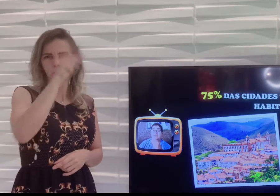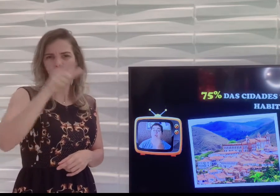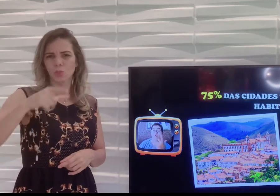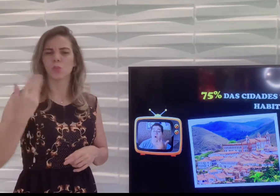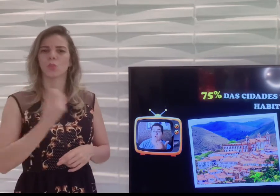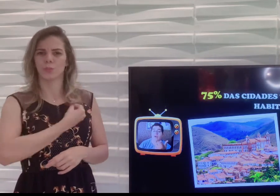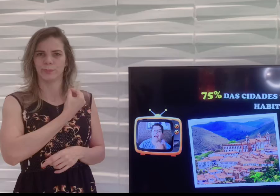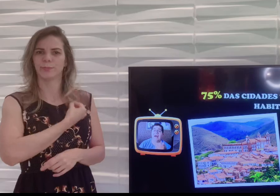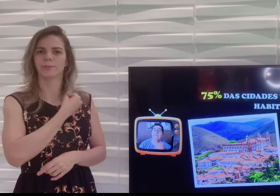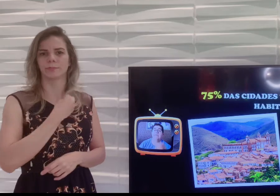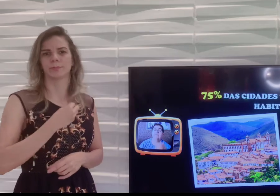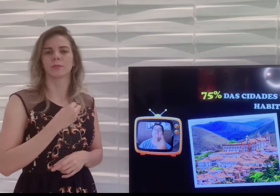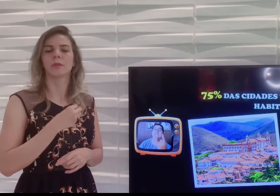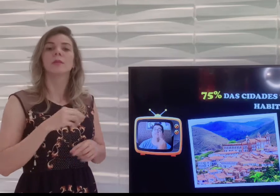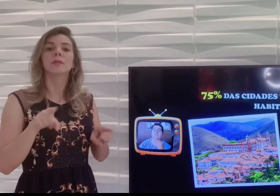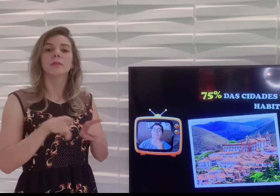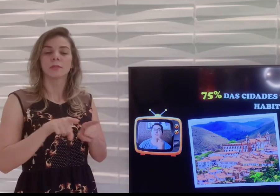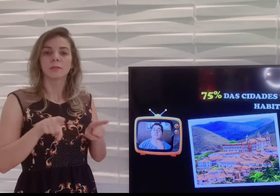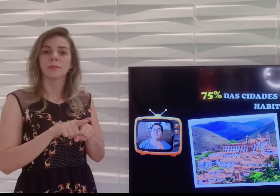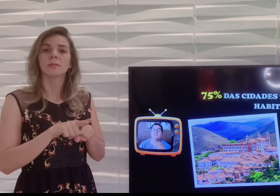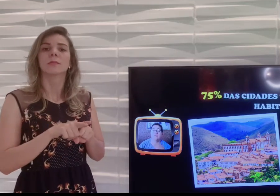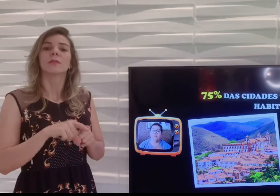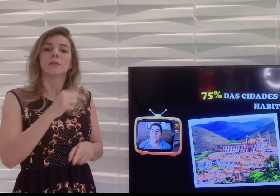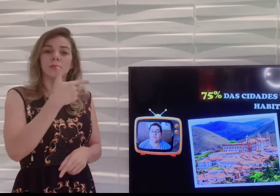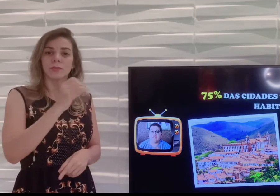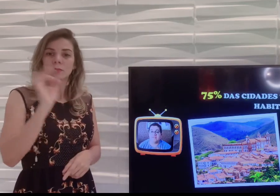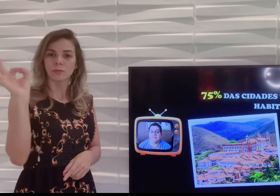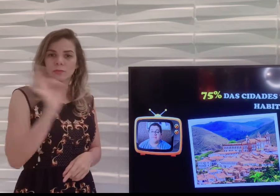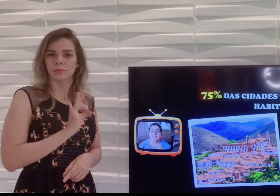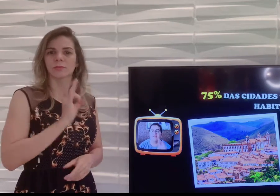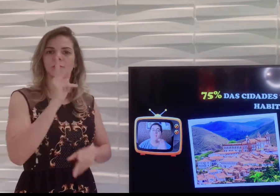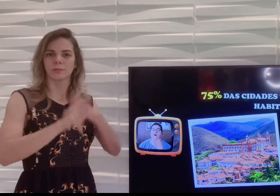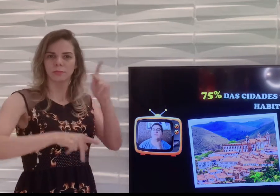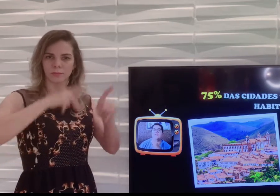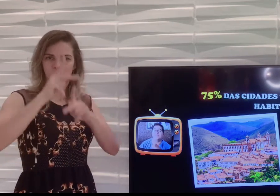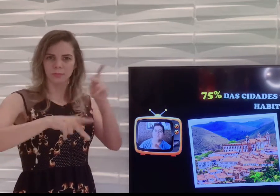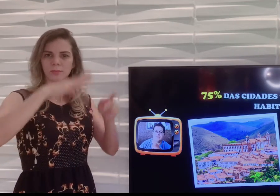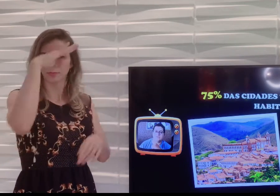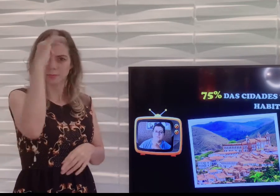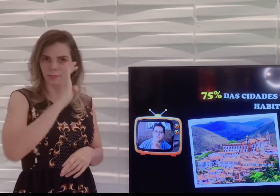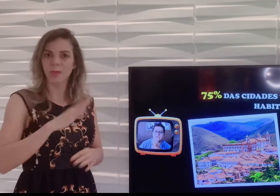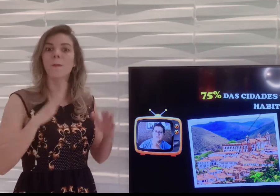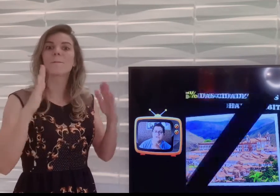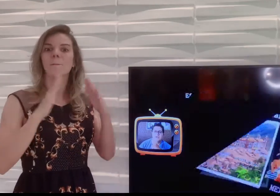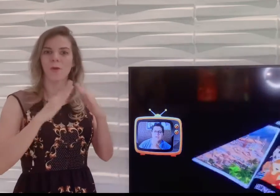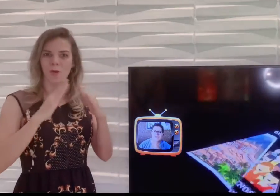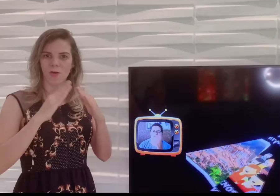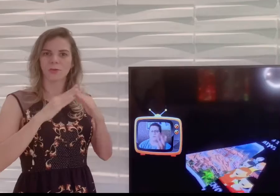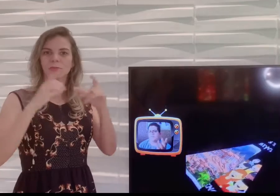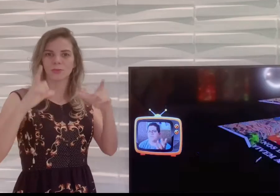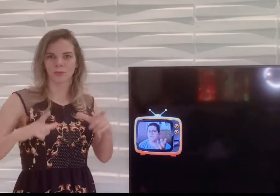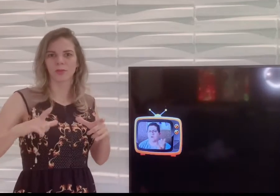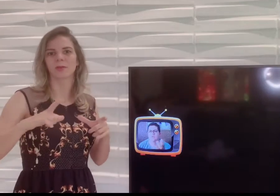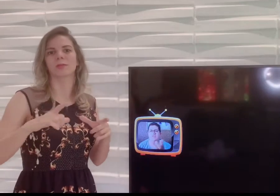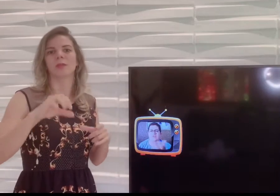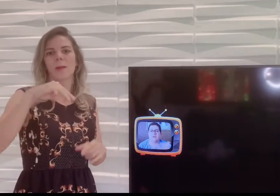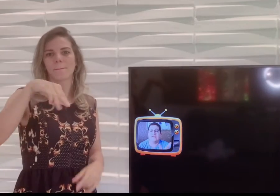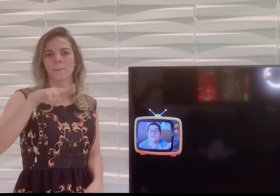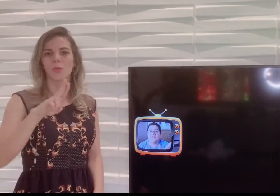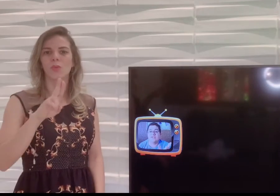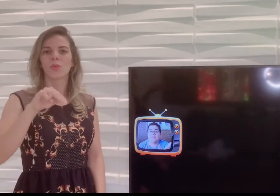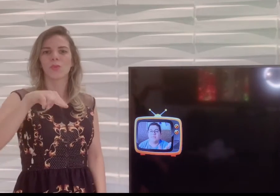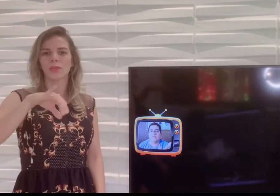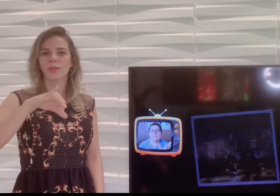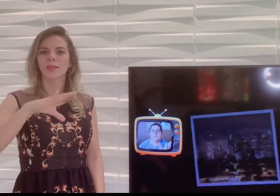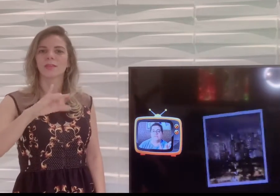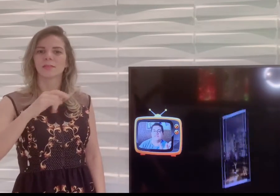e do qual apenas 20% da população brasileira moram nesses municípios. Então, professor, aonde está o